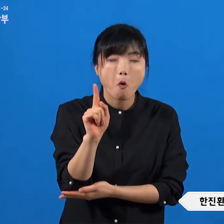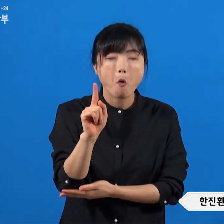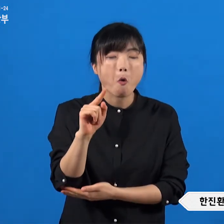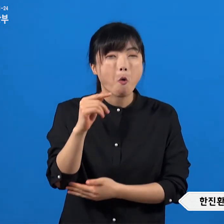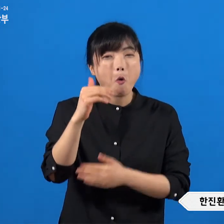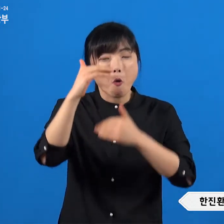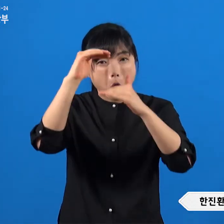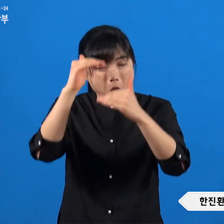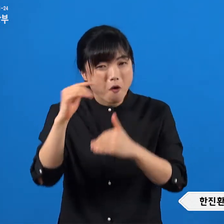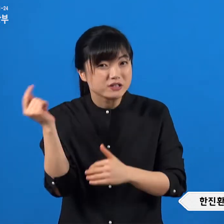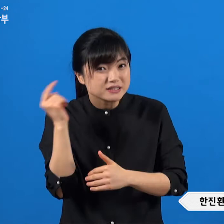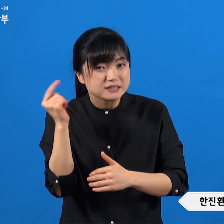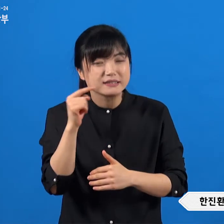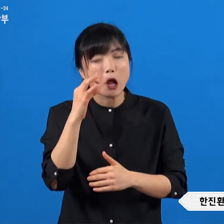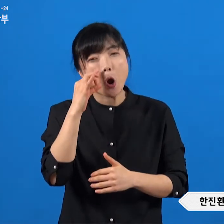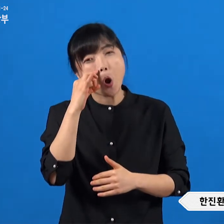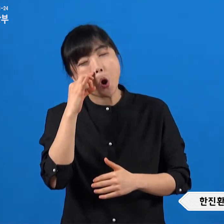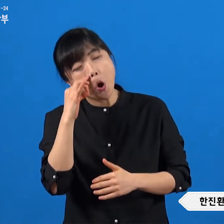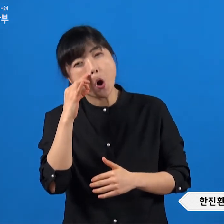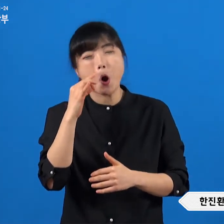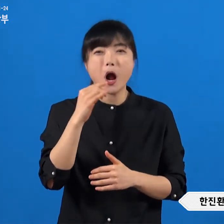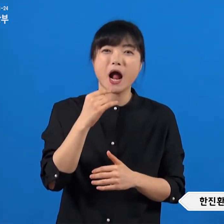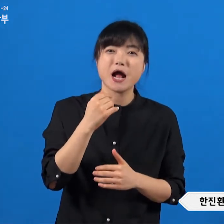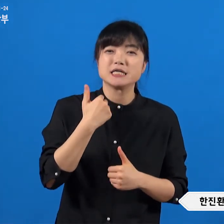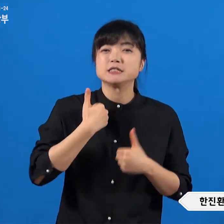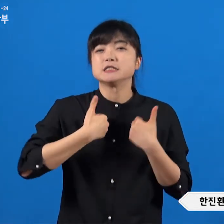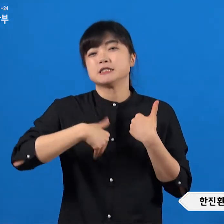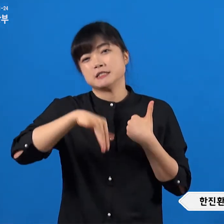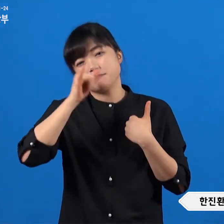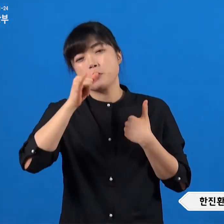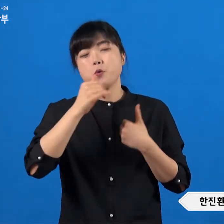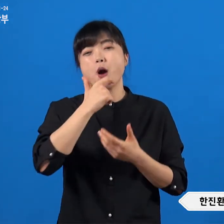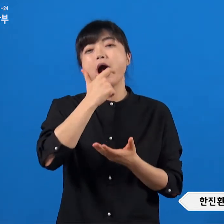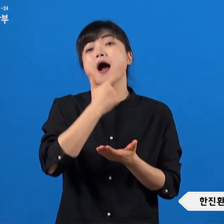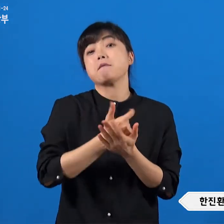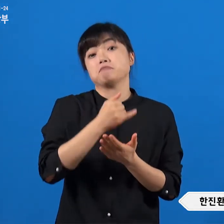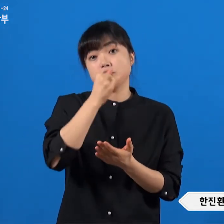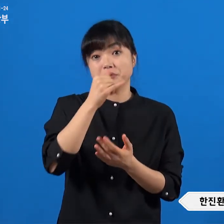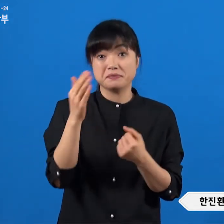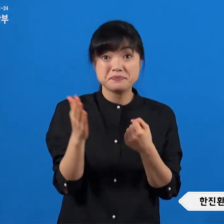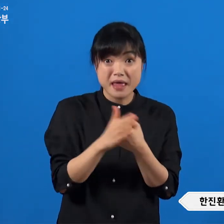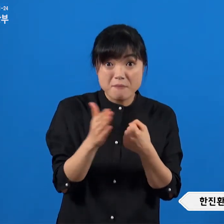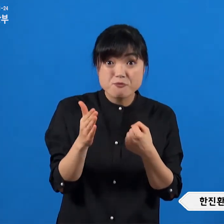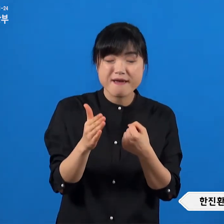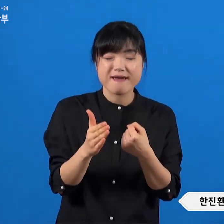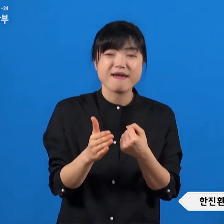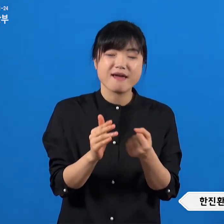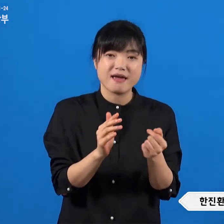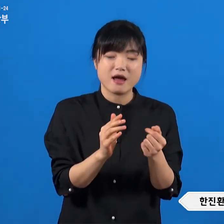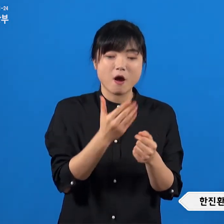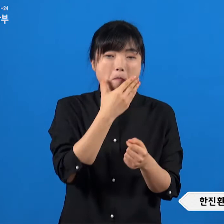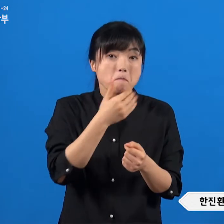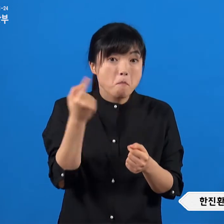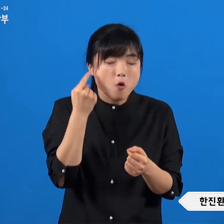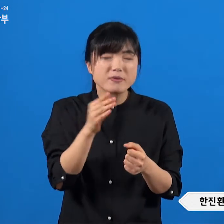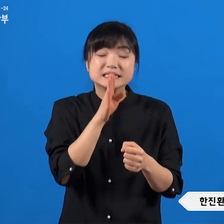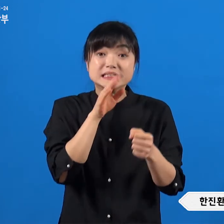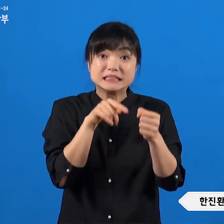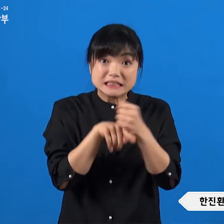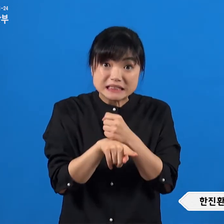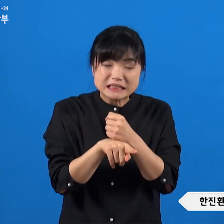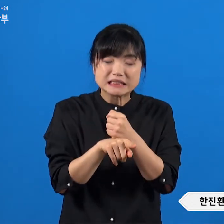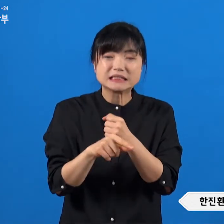흥미진진하기도 하고 감동적이기도 하고 그렇지 않습니까? 그래서 복음의 진리를